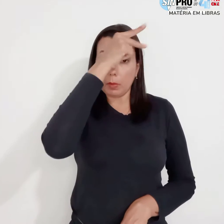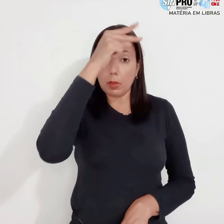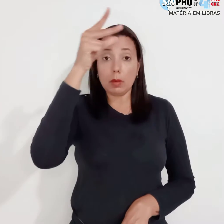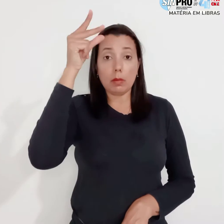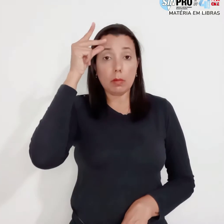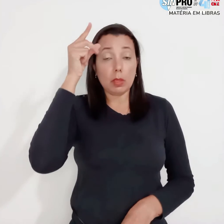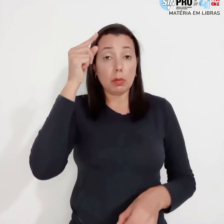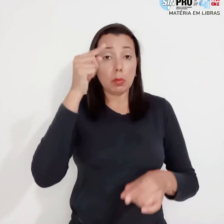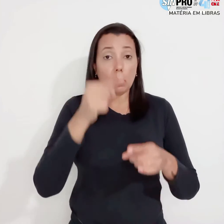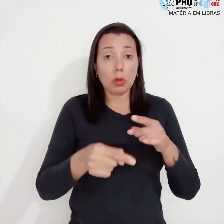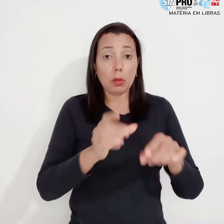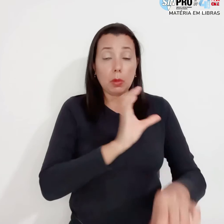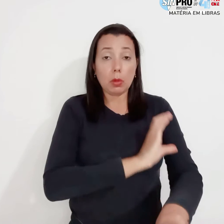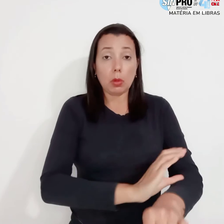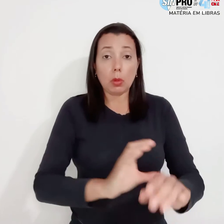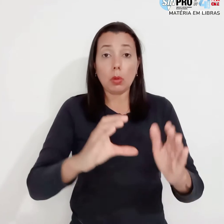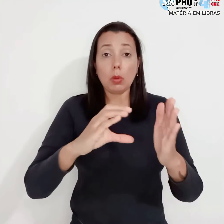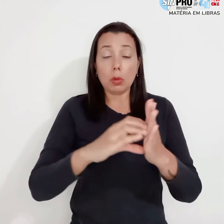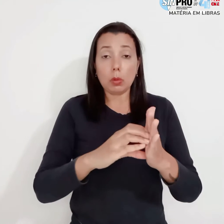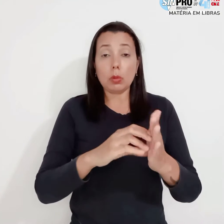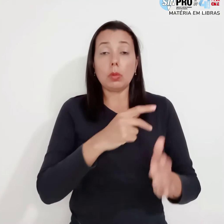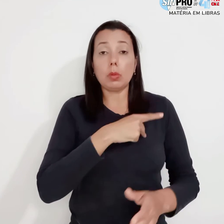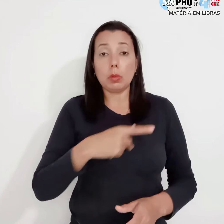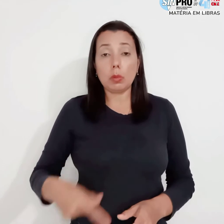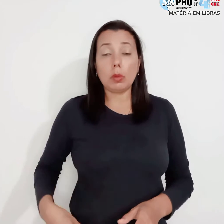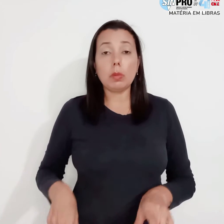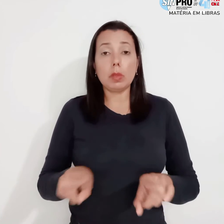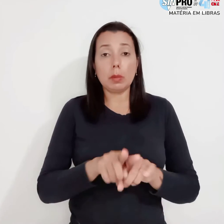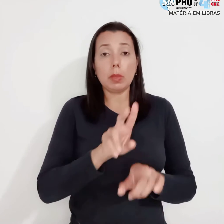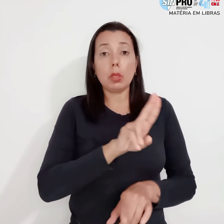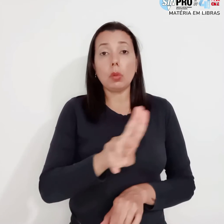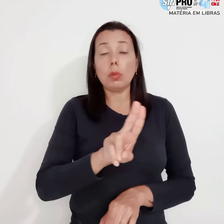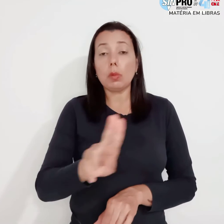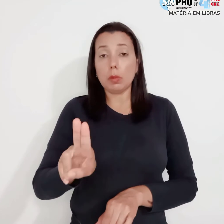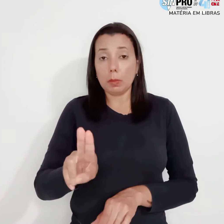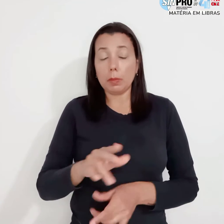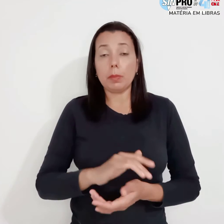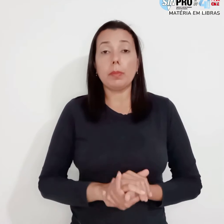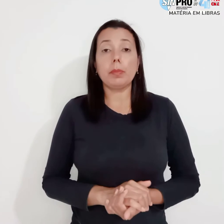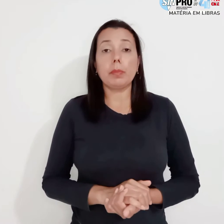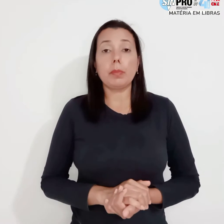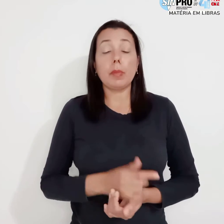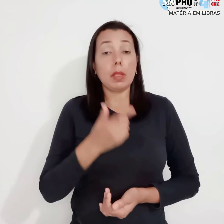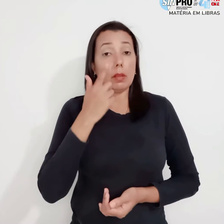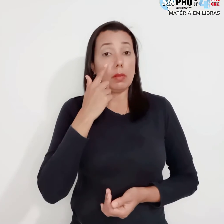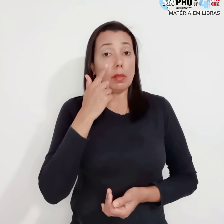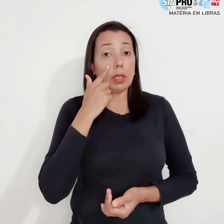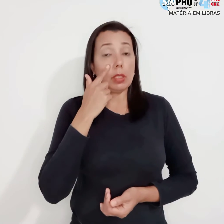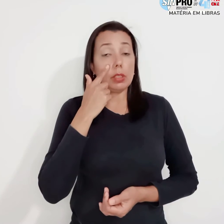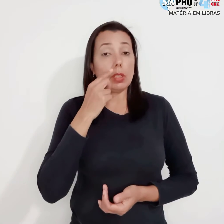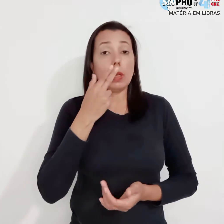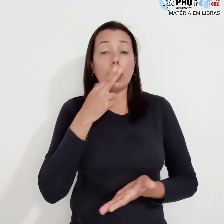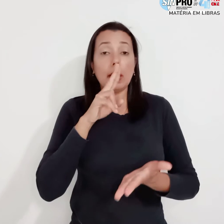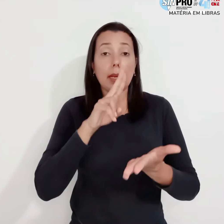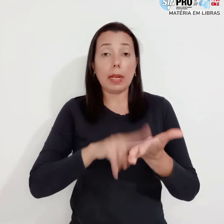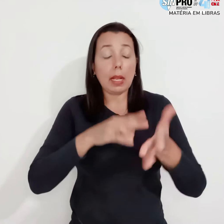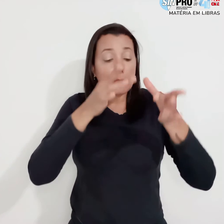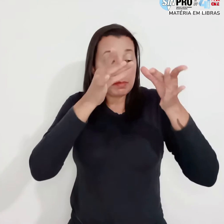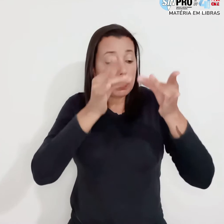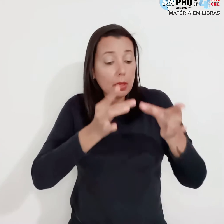e prefeitos proíbam concursos públicos e nomeações. Confira a carta